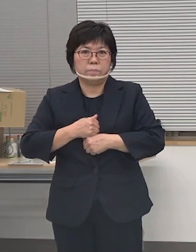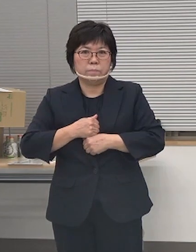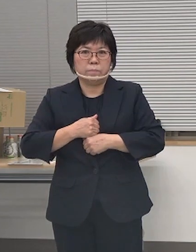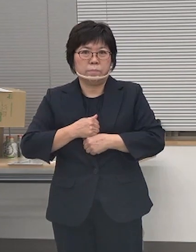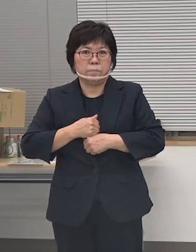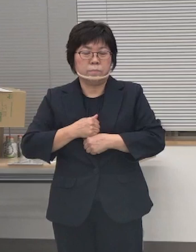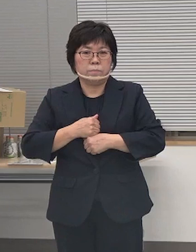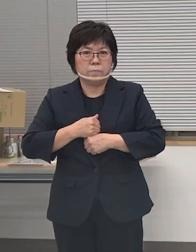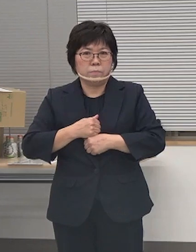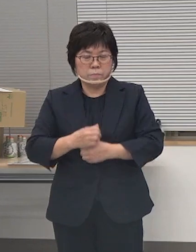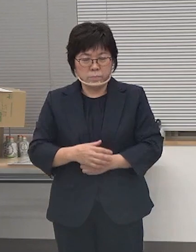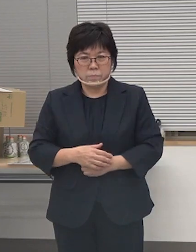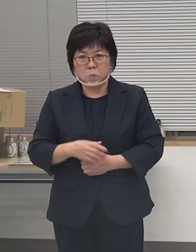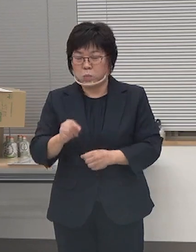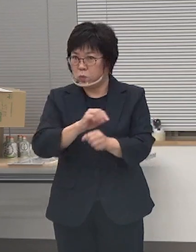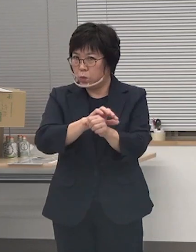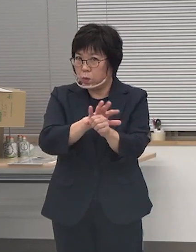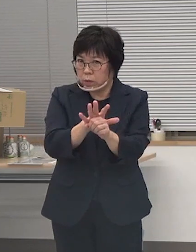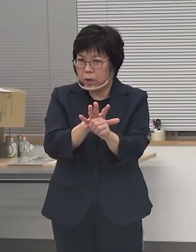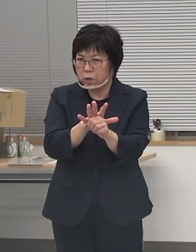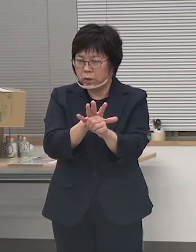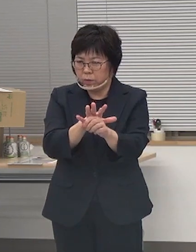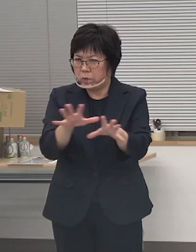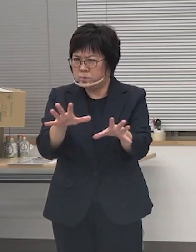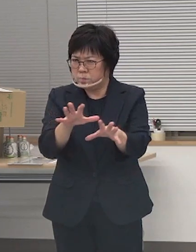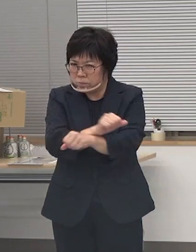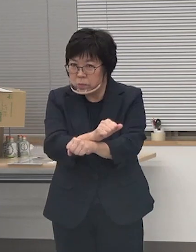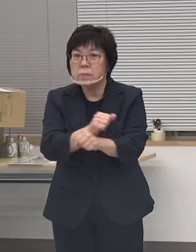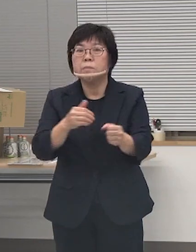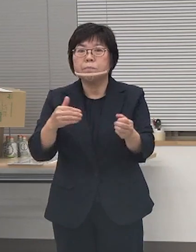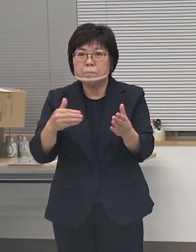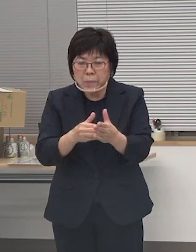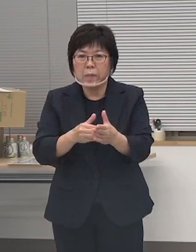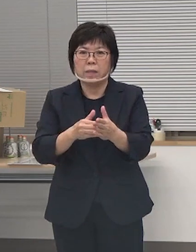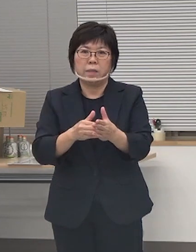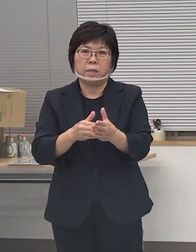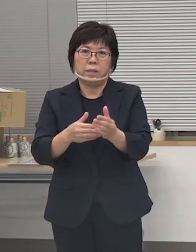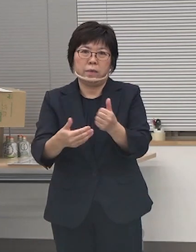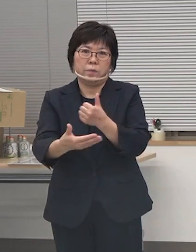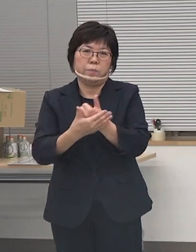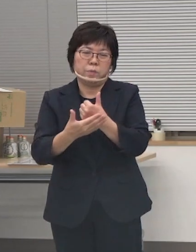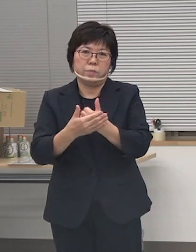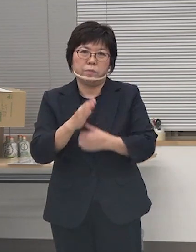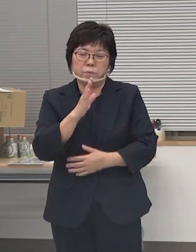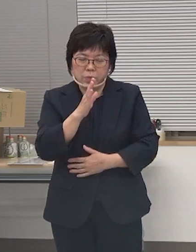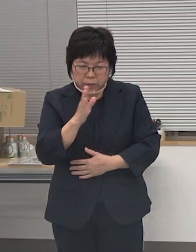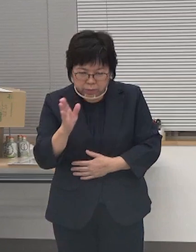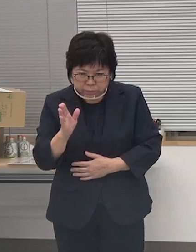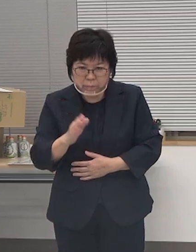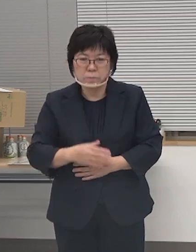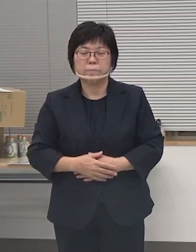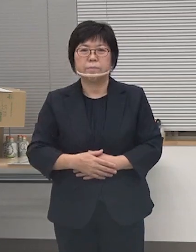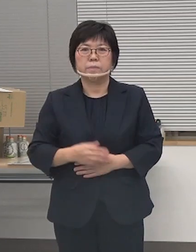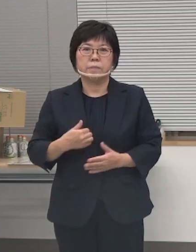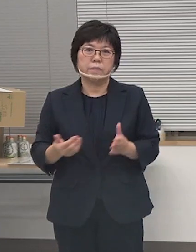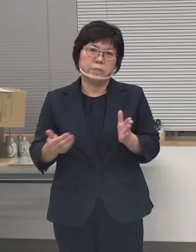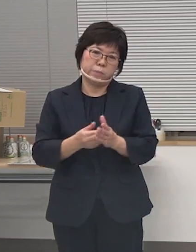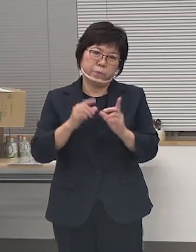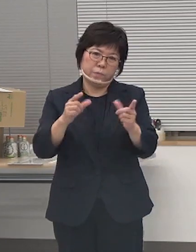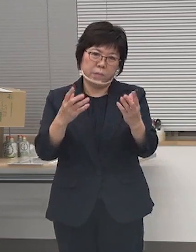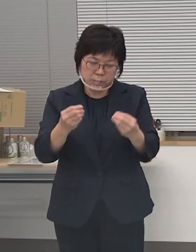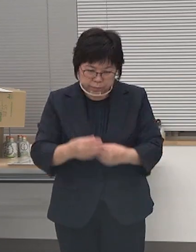このコロナウイルス封じ込めていく、そのためのご協力をお願いをしたいと思います。私からは以上です。